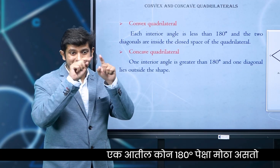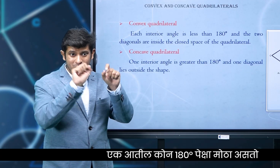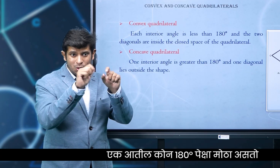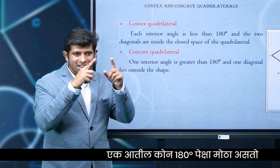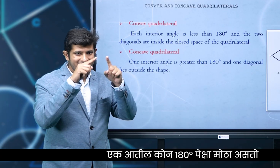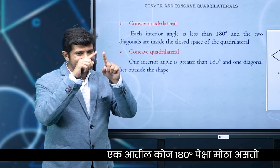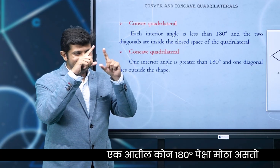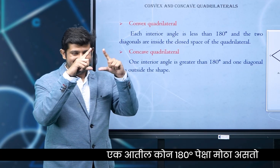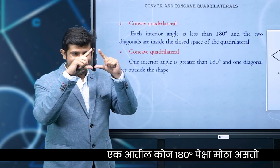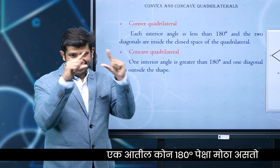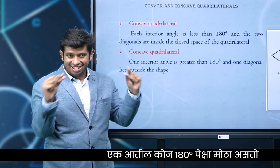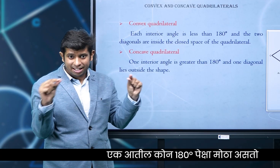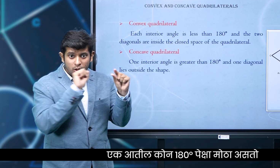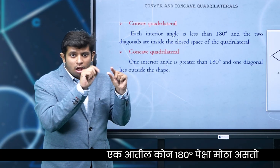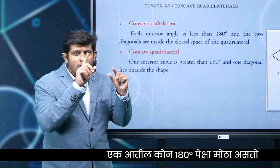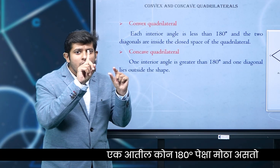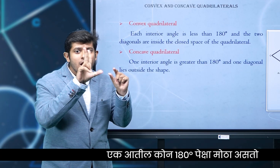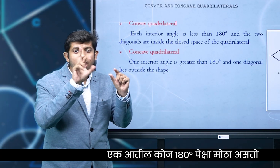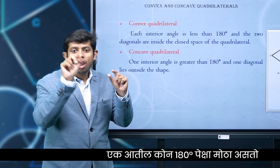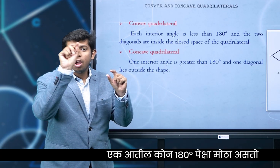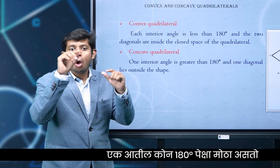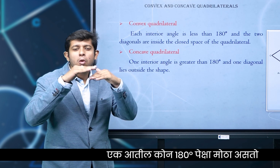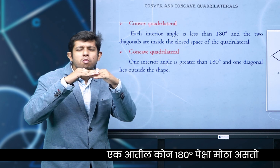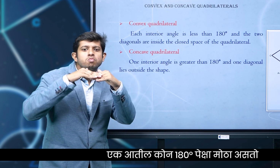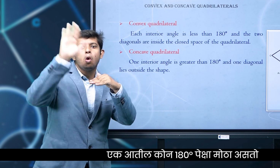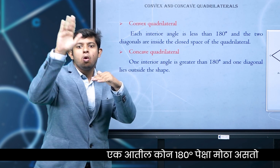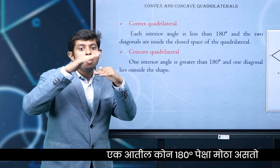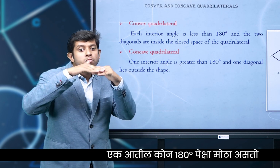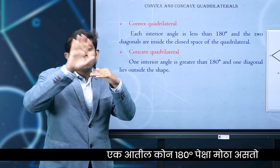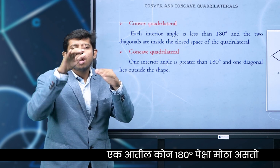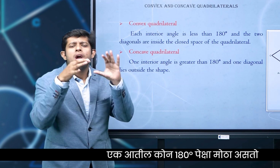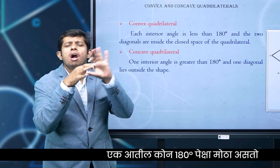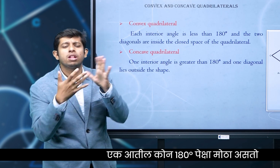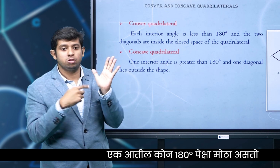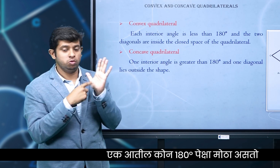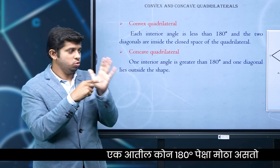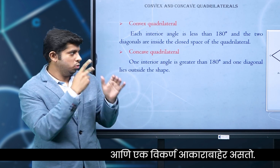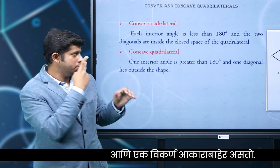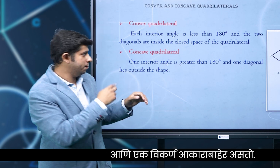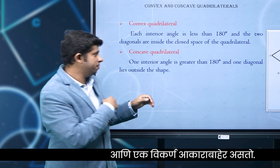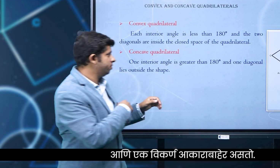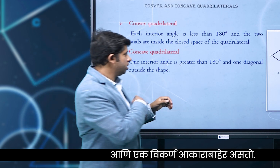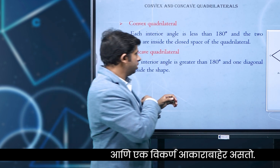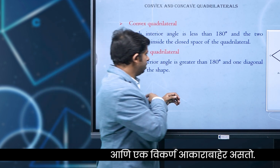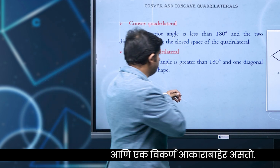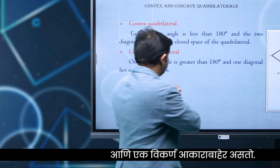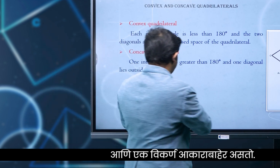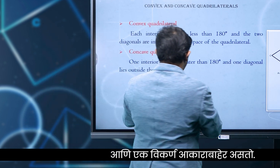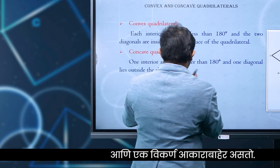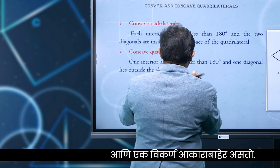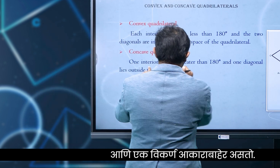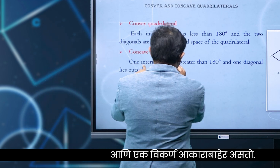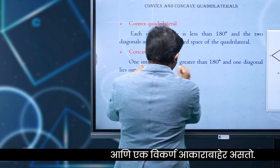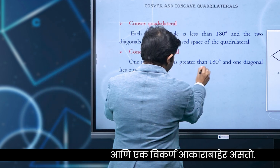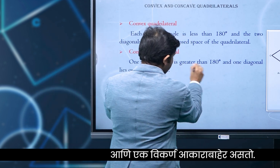एक आतील कोन अँगल 180 डिग्रीज पेक्षा मोठा असतो आणि एक विकर्ण आकार बाहेर